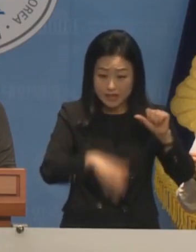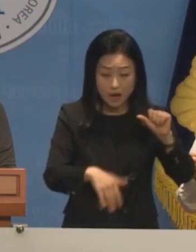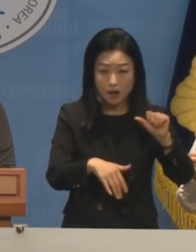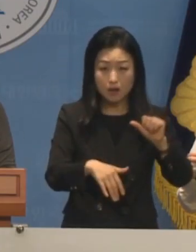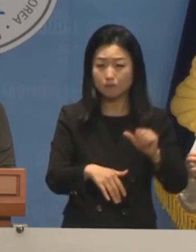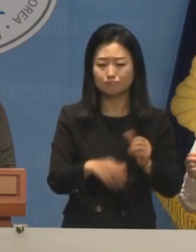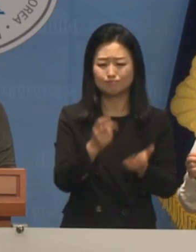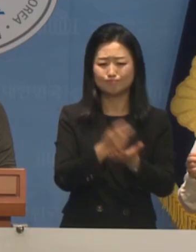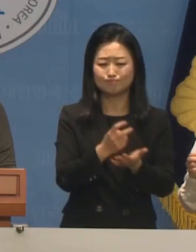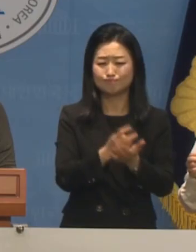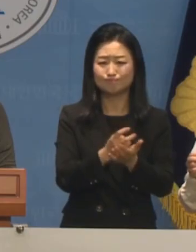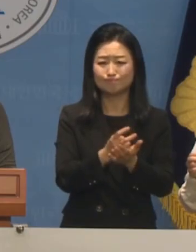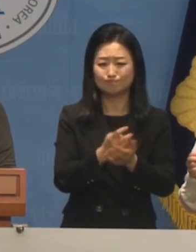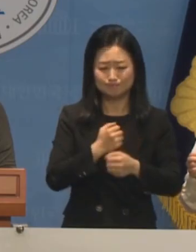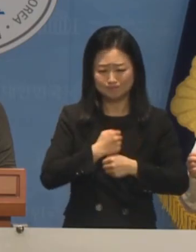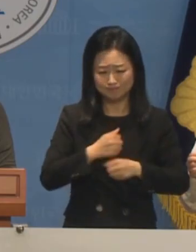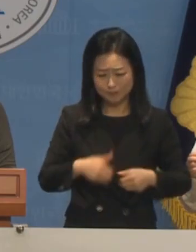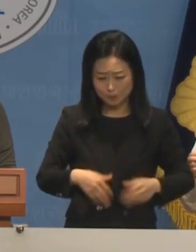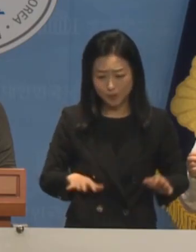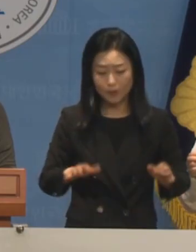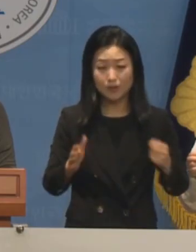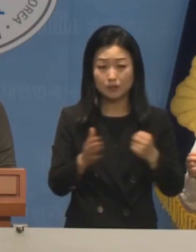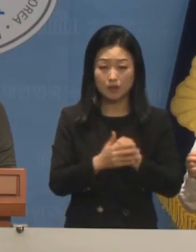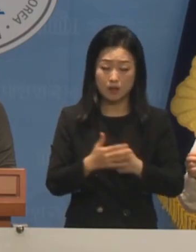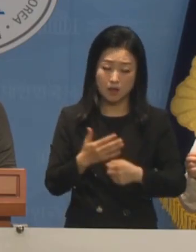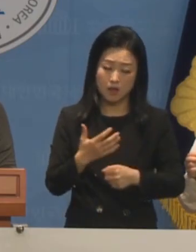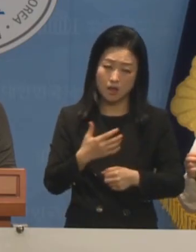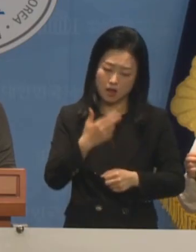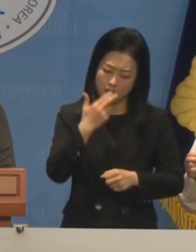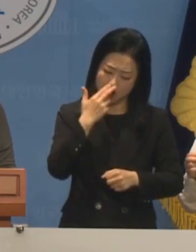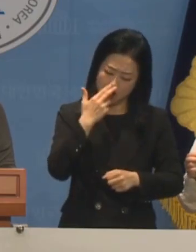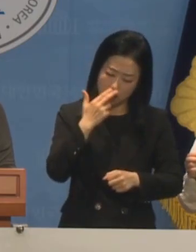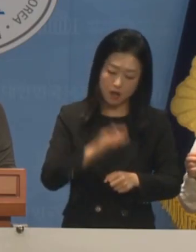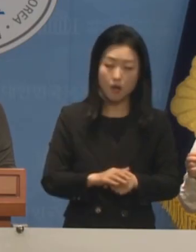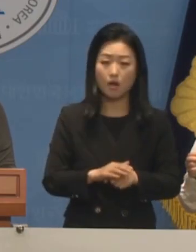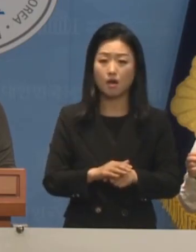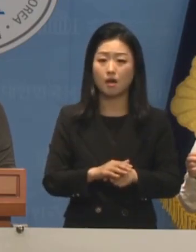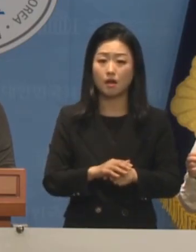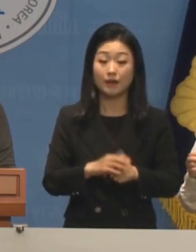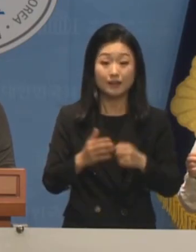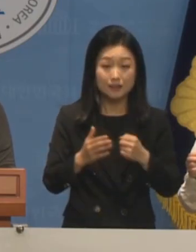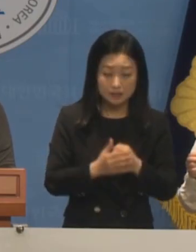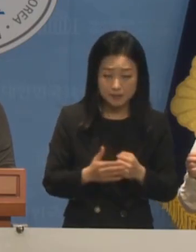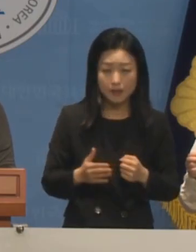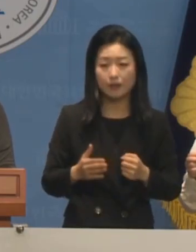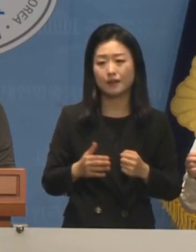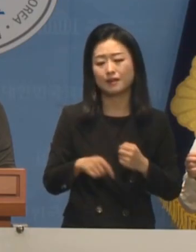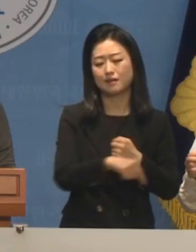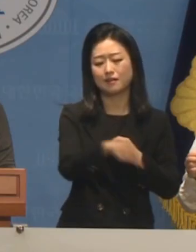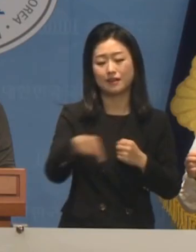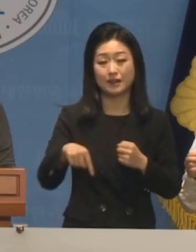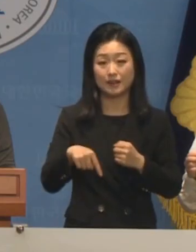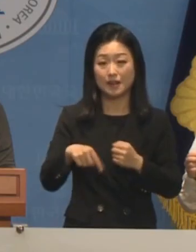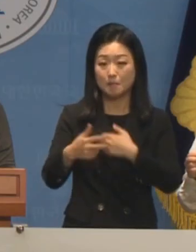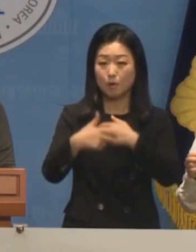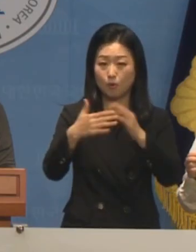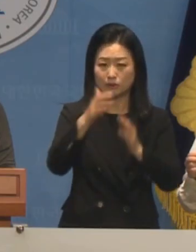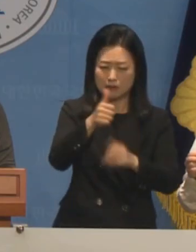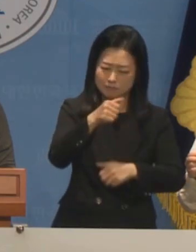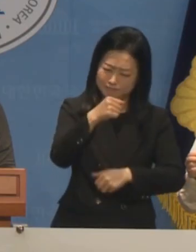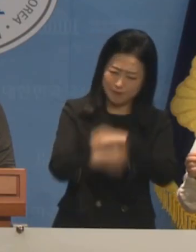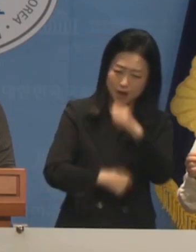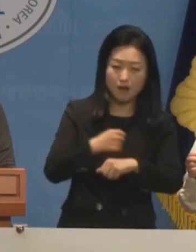불합리하고 부당한 처우를 당하면서도 방치되고 있어 사업주의 도덕적 기준에 따를뿐입니다